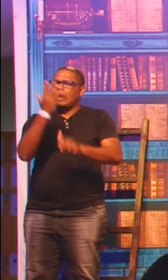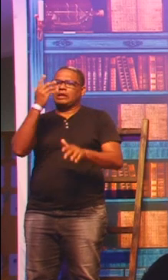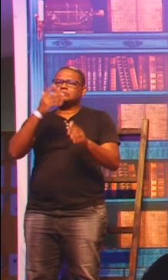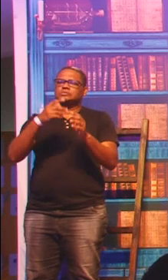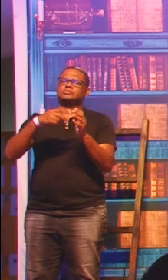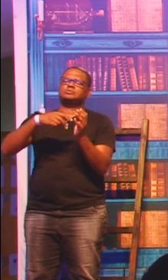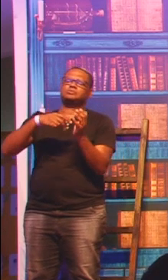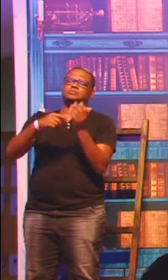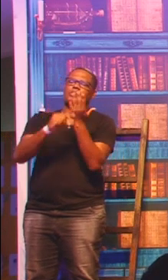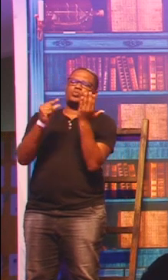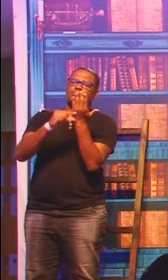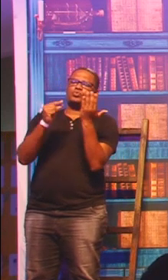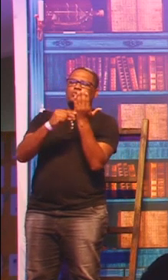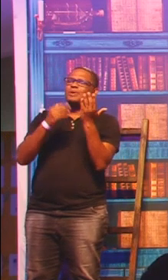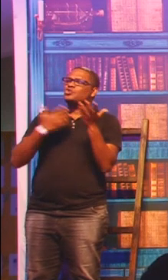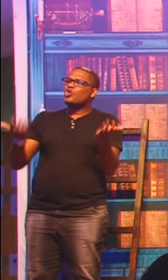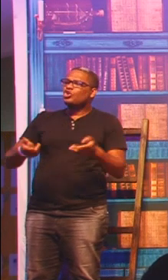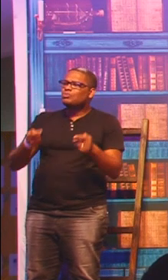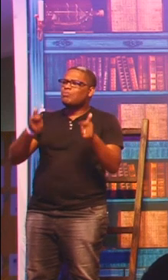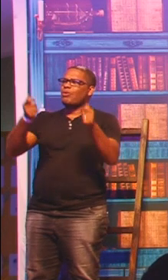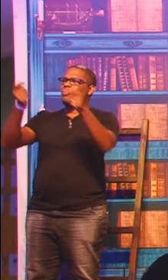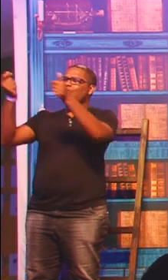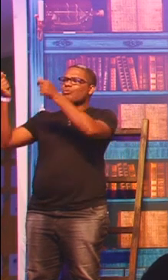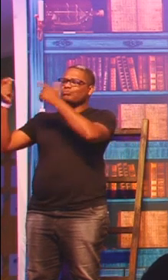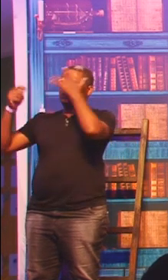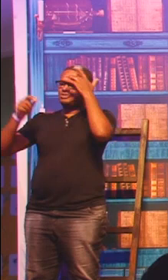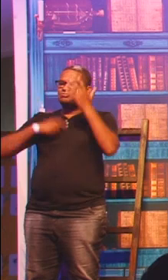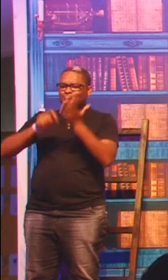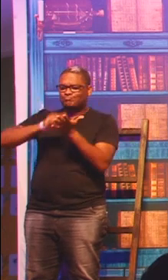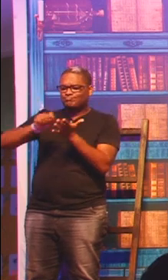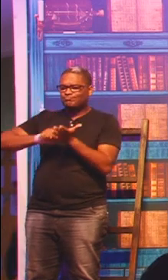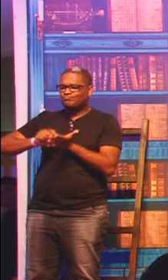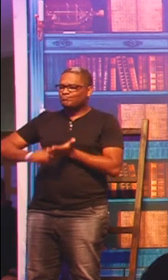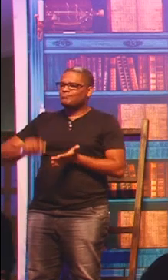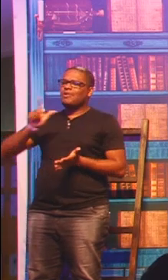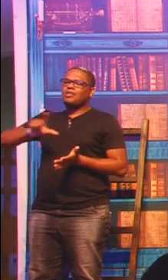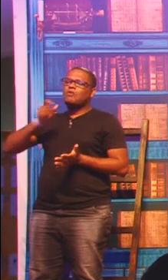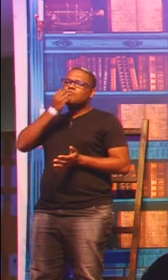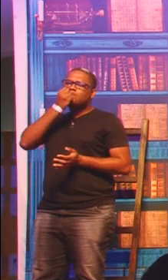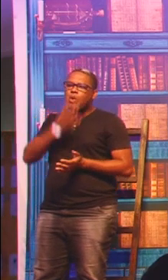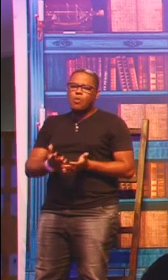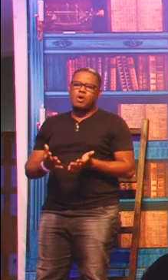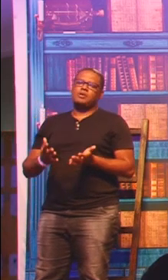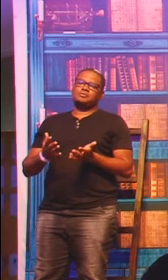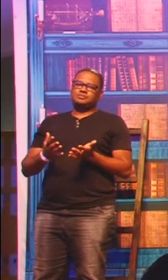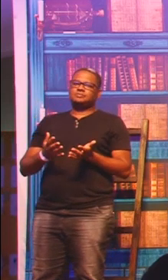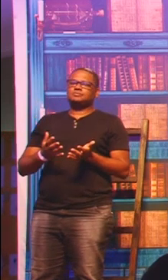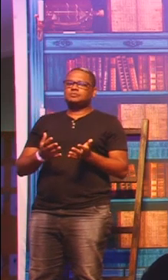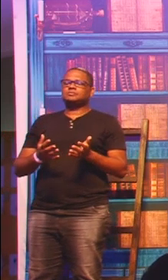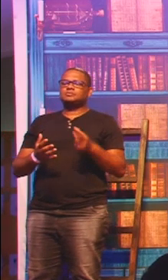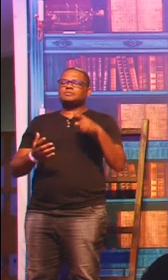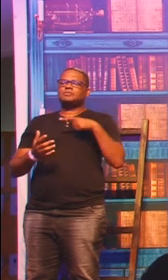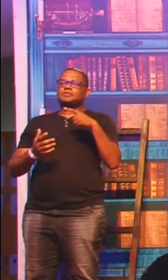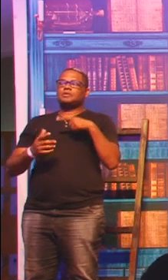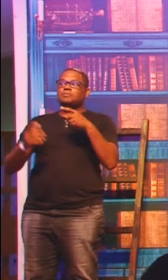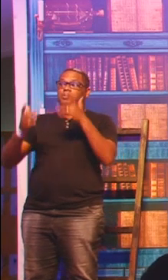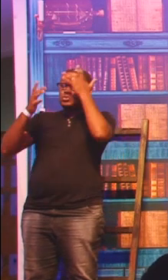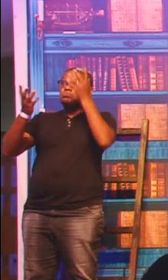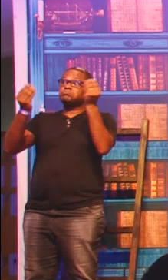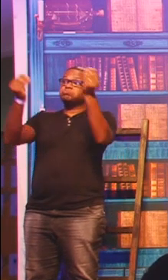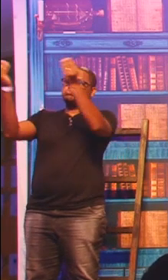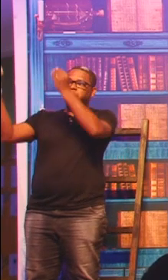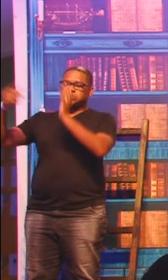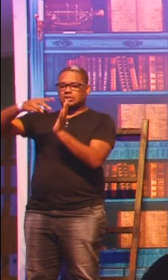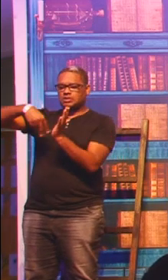e hoje são pouquíssimos os autores contemporâneos, produzindo boa literatura, que têm muitos leitores. A gente